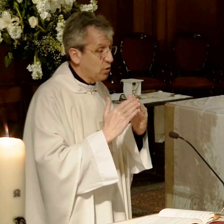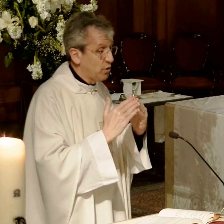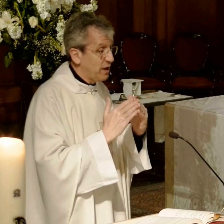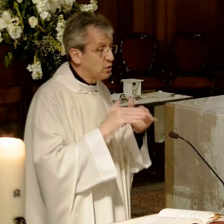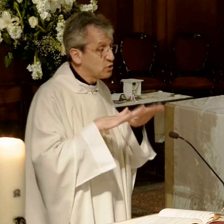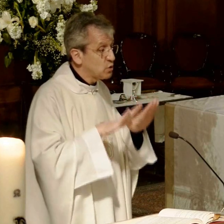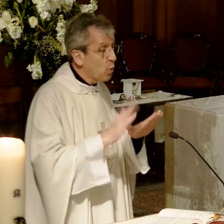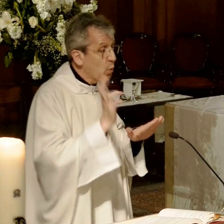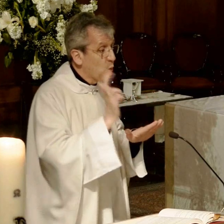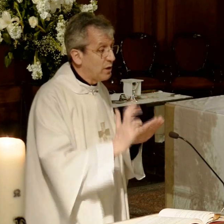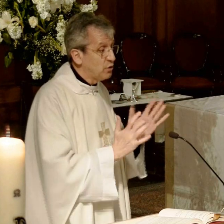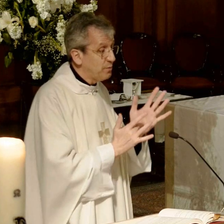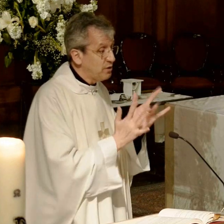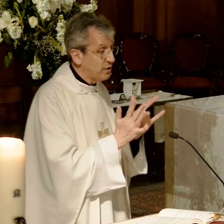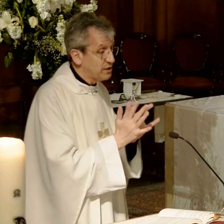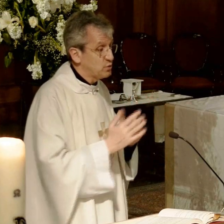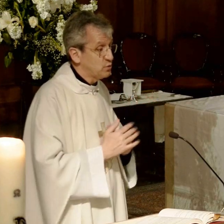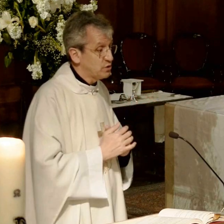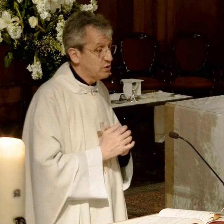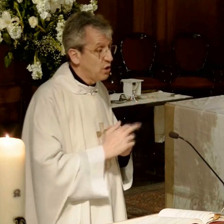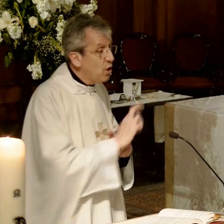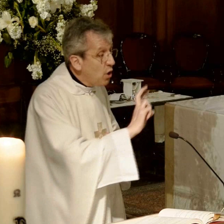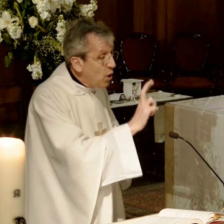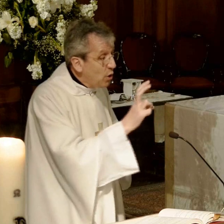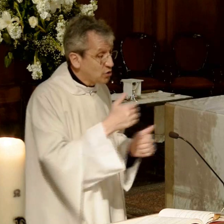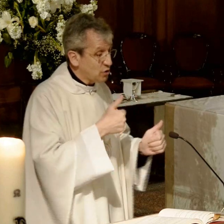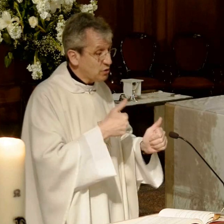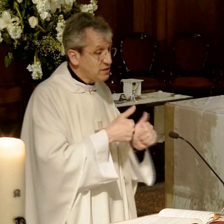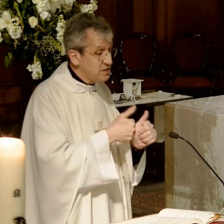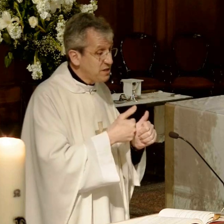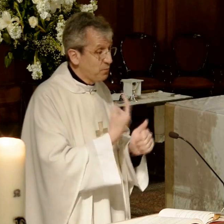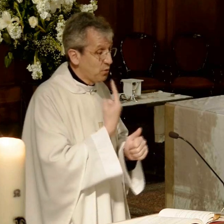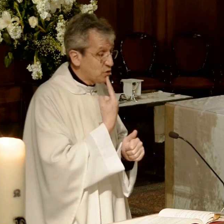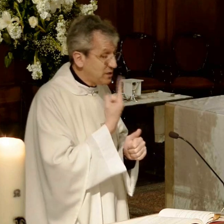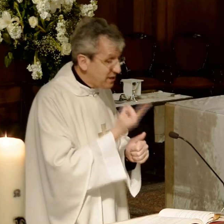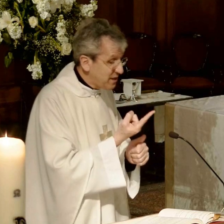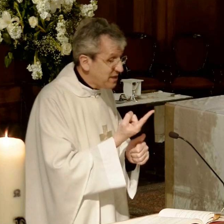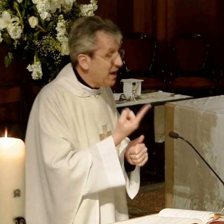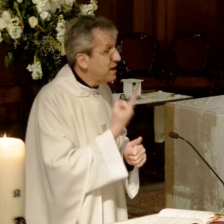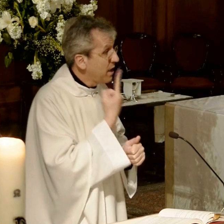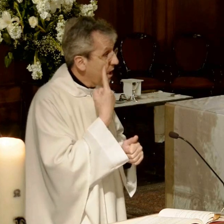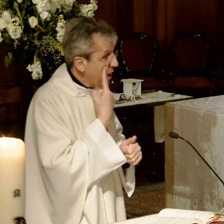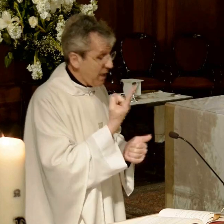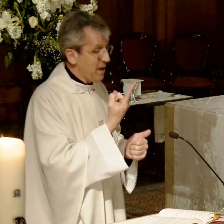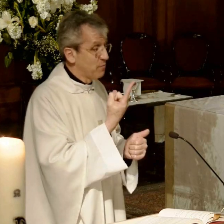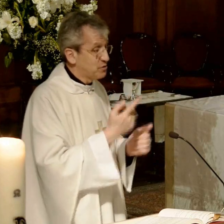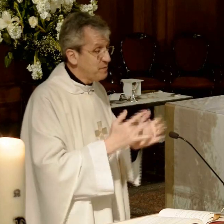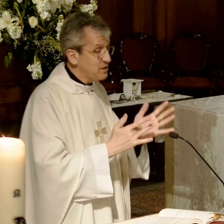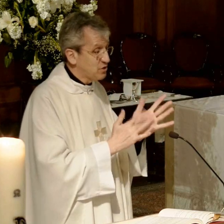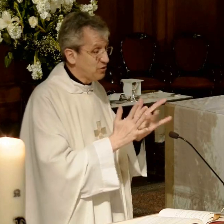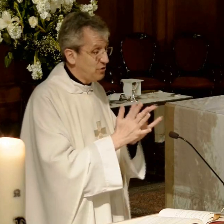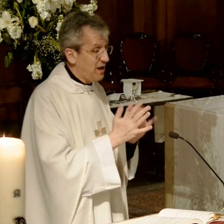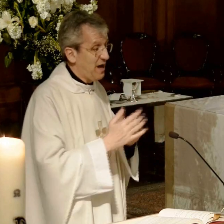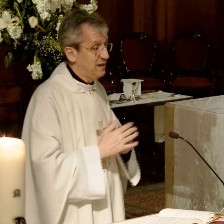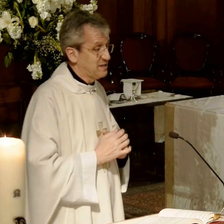con ellos cuando vino Jesús. Los otros discípulos le decían: «Hemos visto al